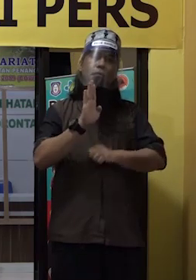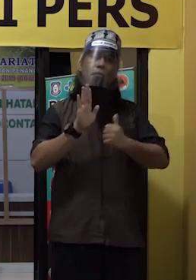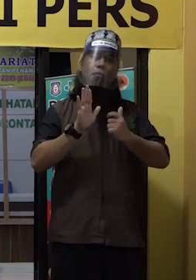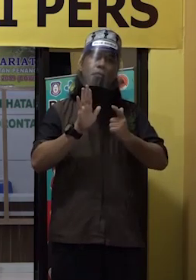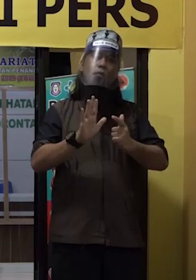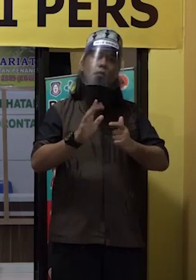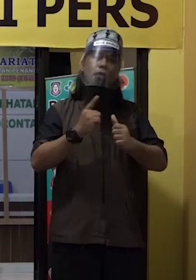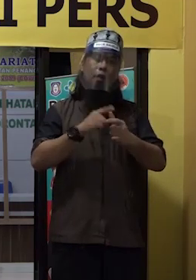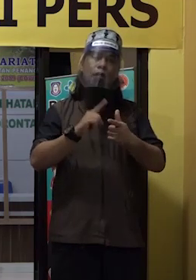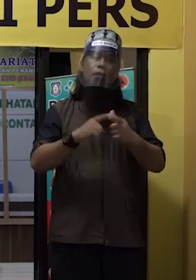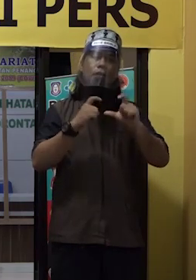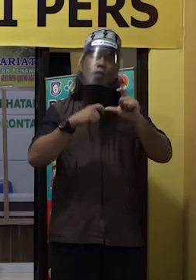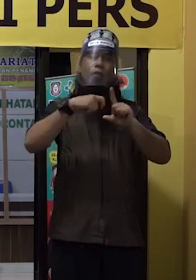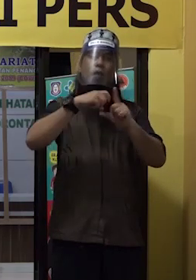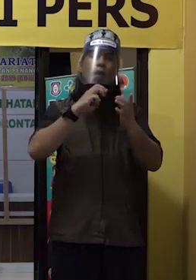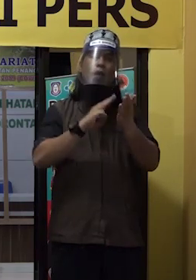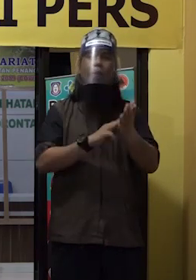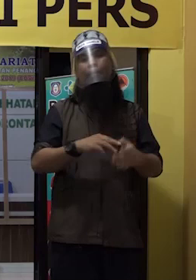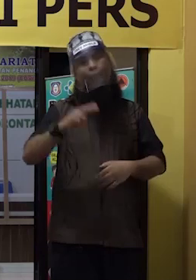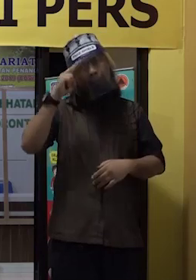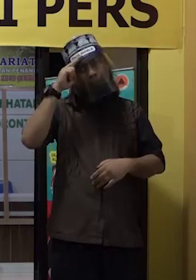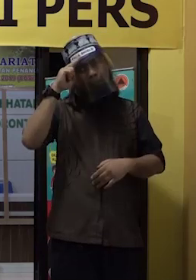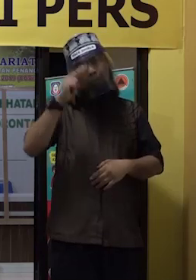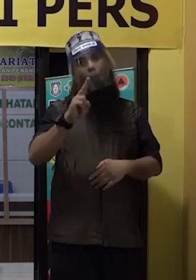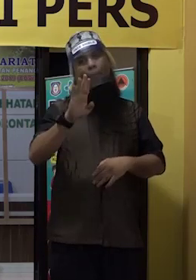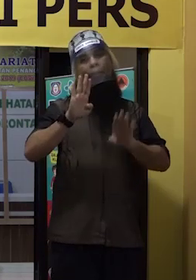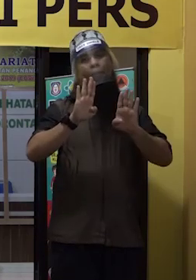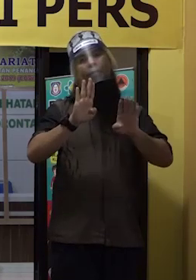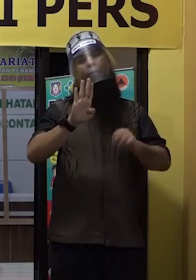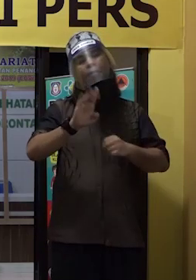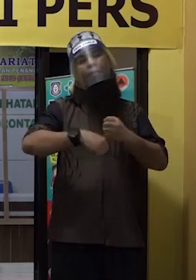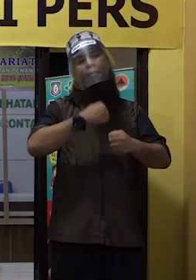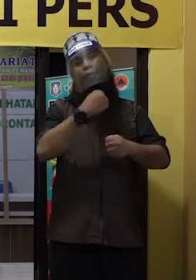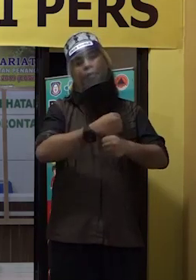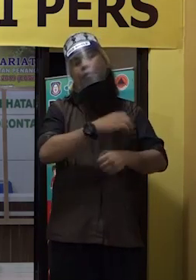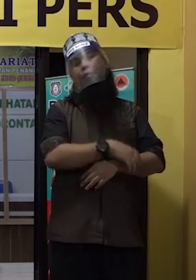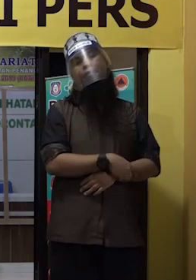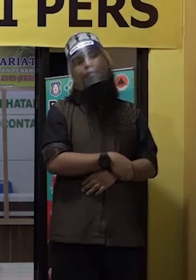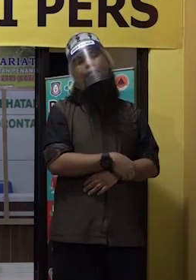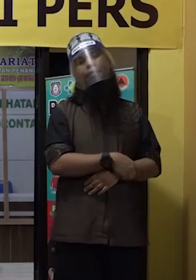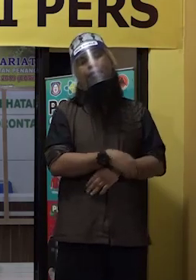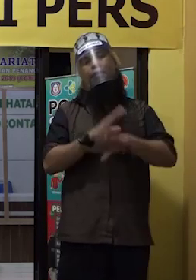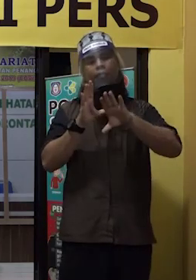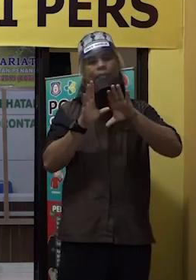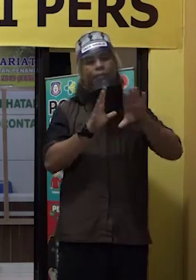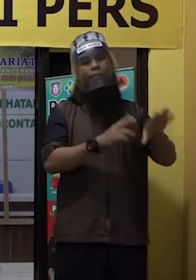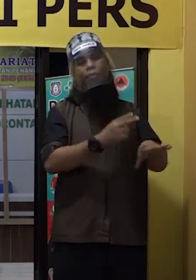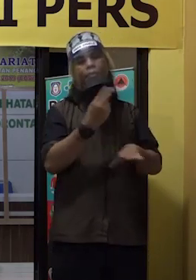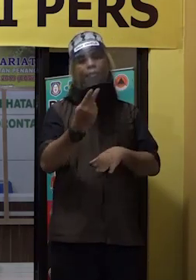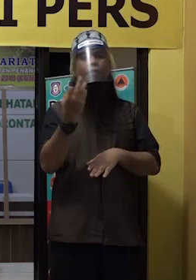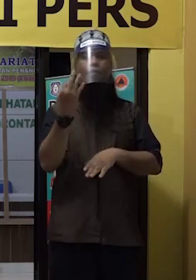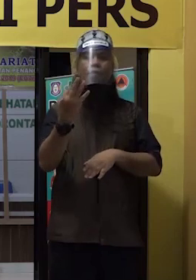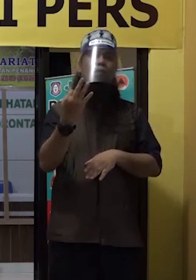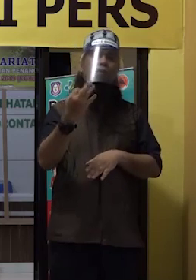atau SKM, laki-laki 24 tahun. hasil swab yang kedua dan ketiga